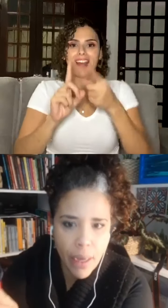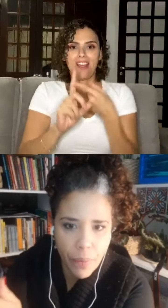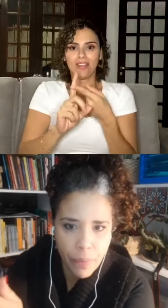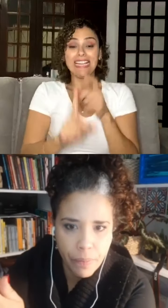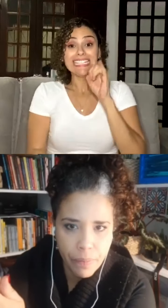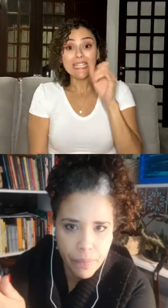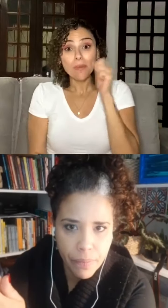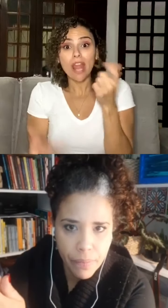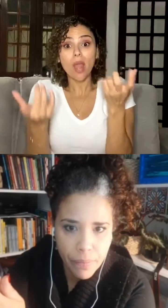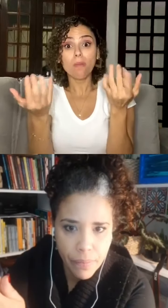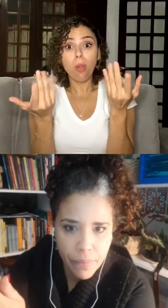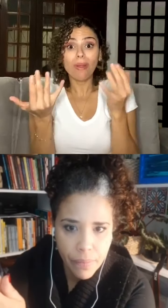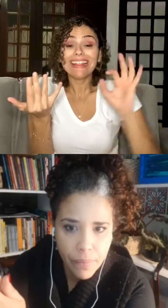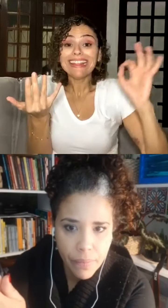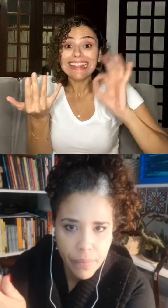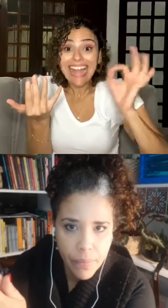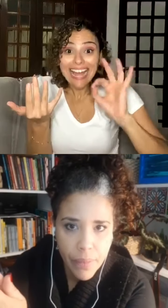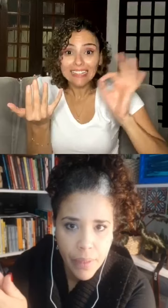gestação.